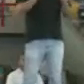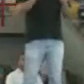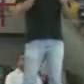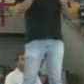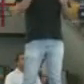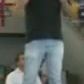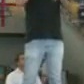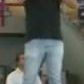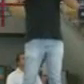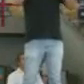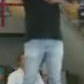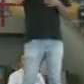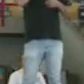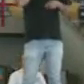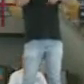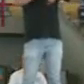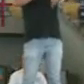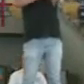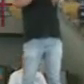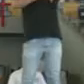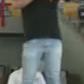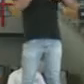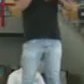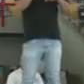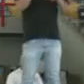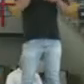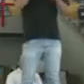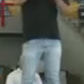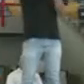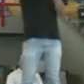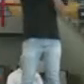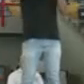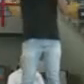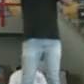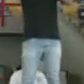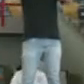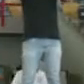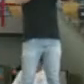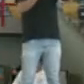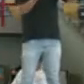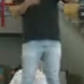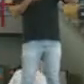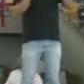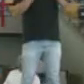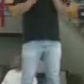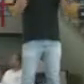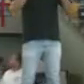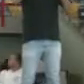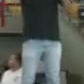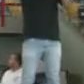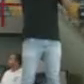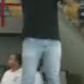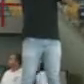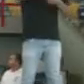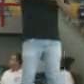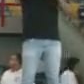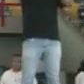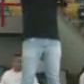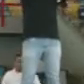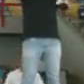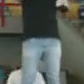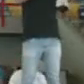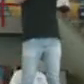umas dicas, saber quanto tempo deve levar para produzir uma redação, quantos parágrafos ela tem que ter, o que é que precisa constar em cada